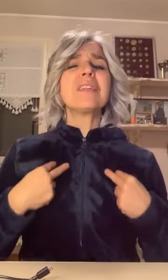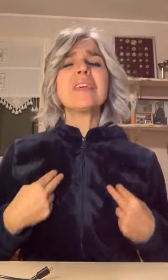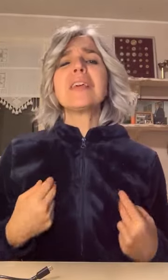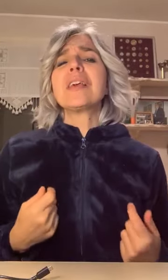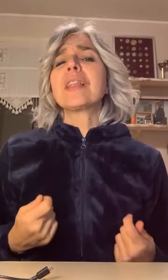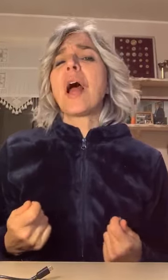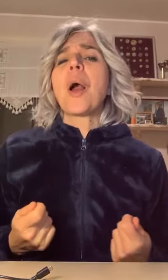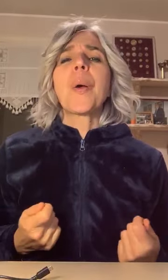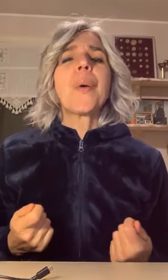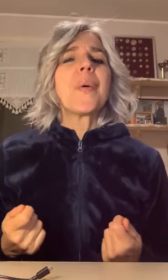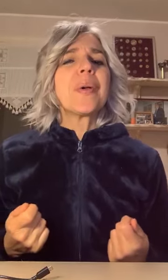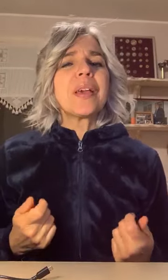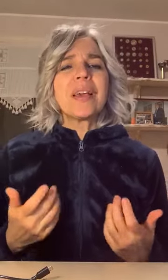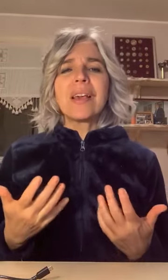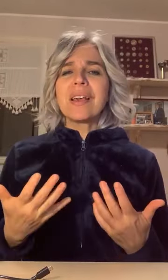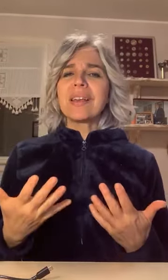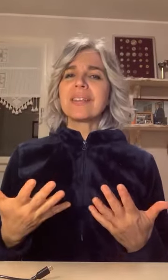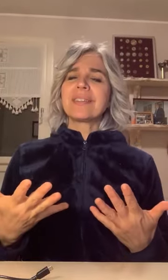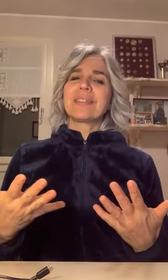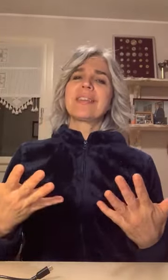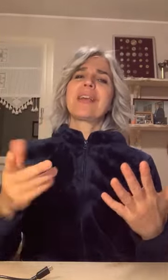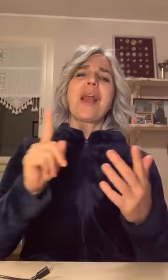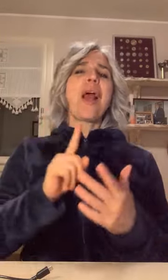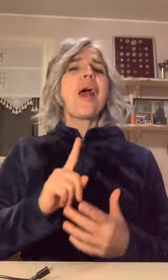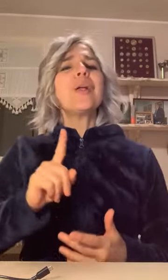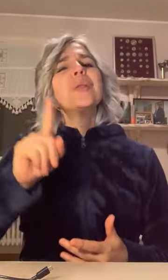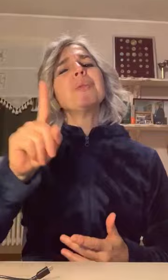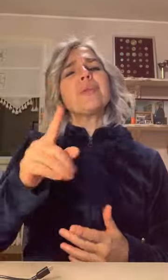Oh, alleluia, tu sei colui che dà pace al tuo